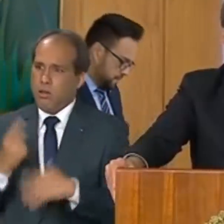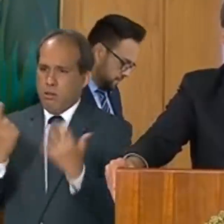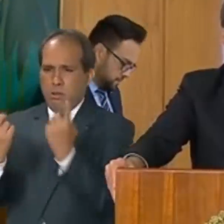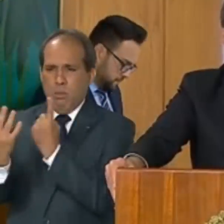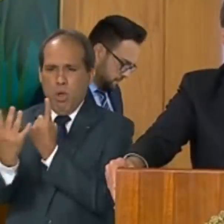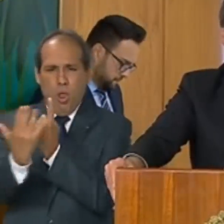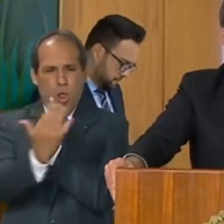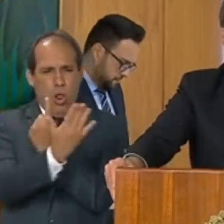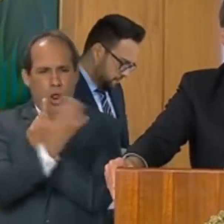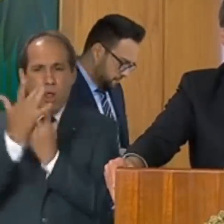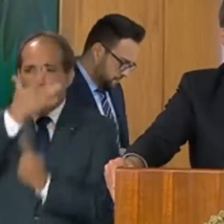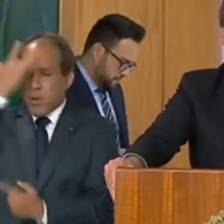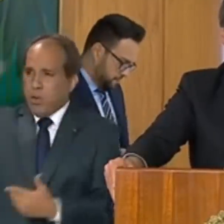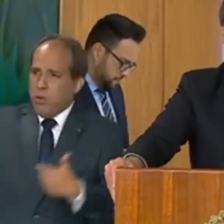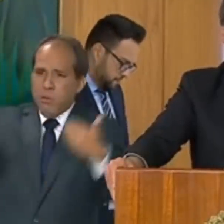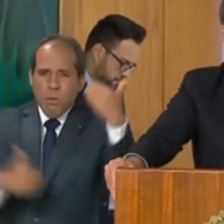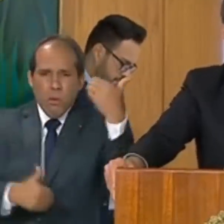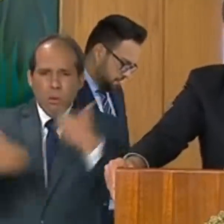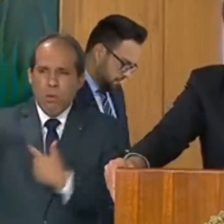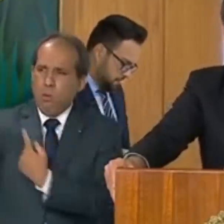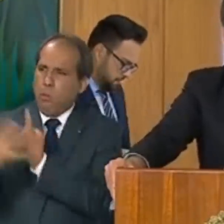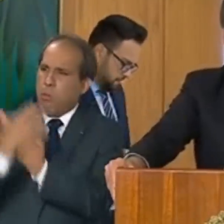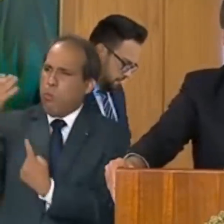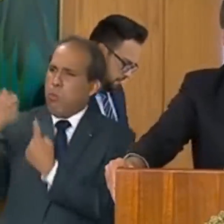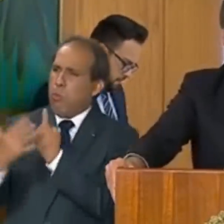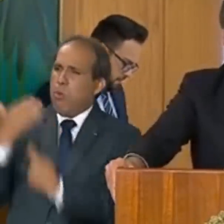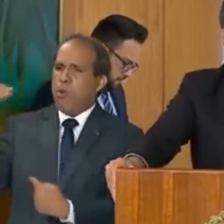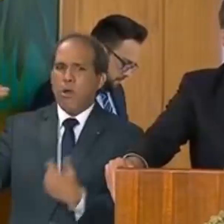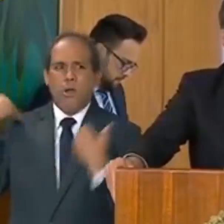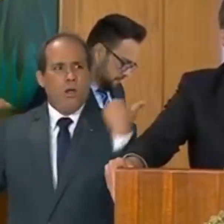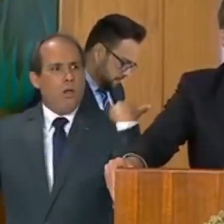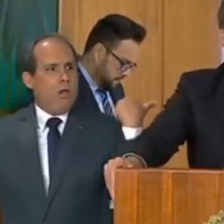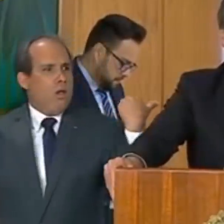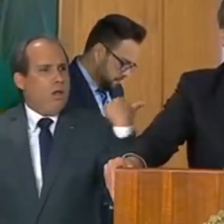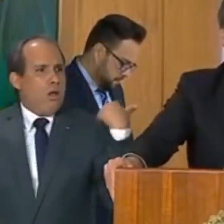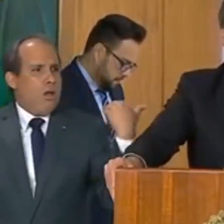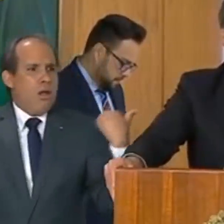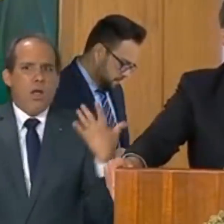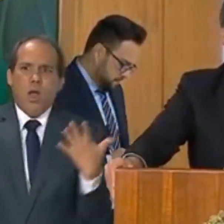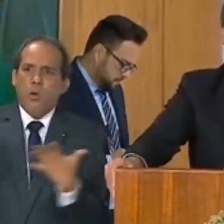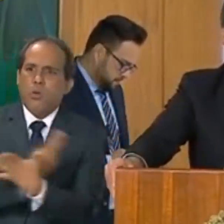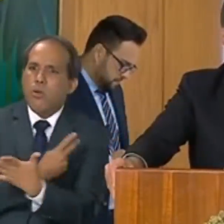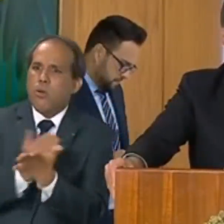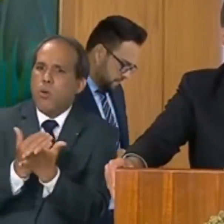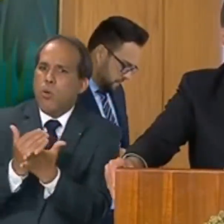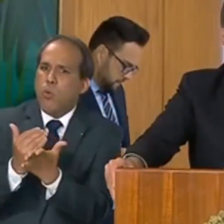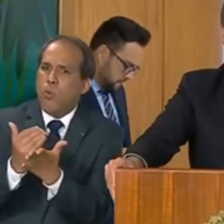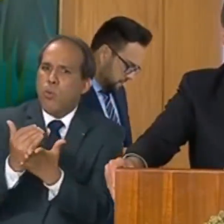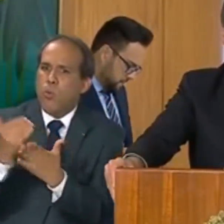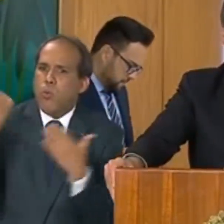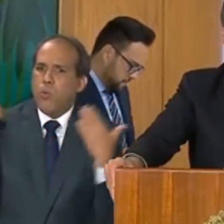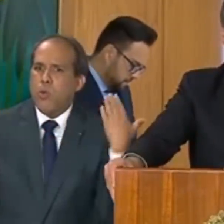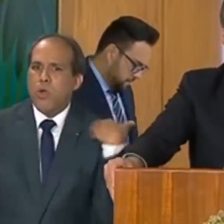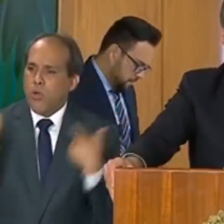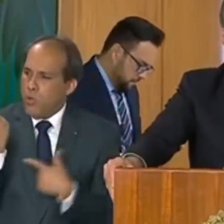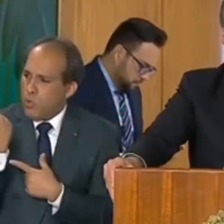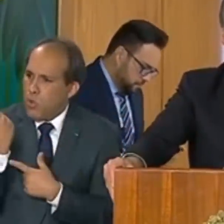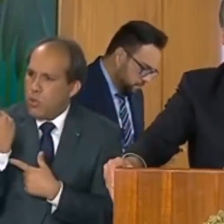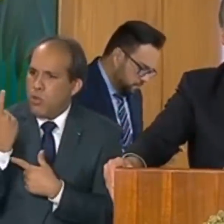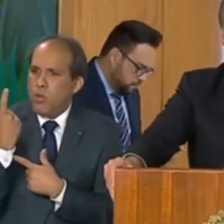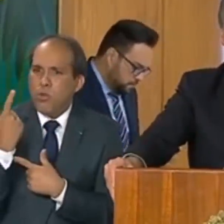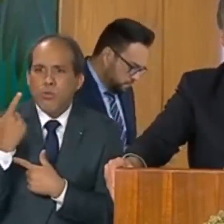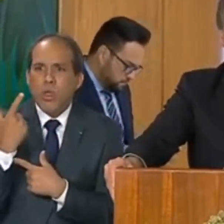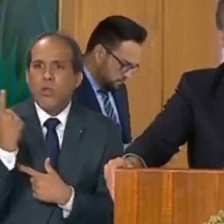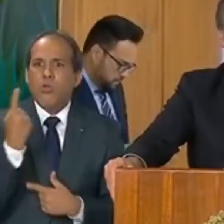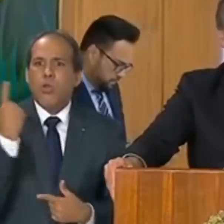Pessoas foram aparecendo aos poucos. Aos poucos, não estava ficando sozinho. Apareceram alguns